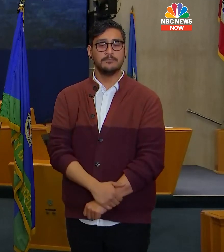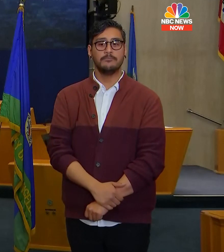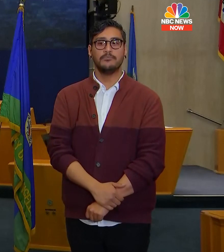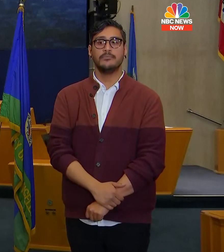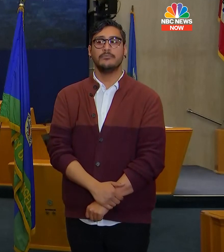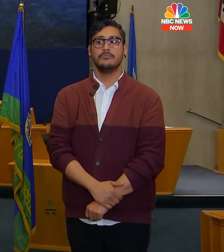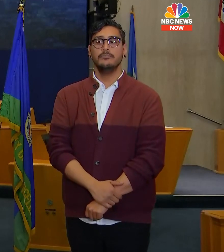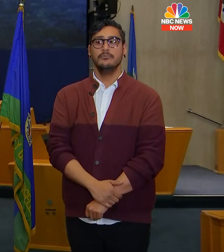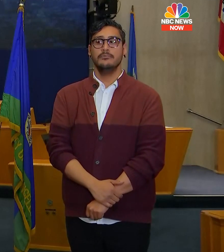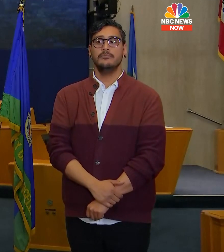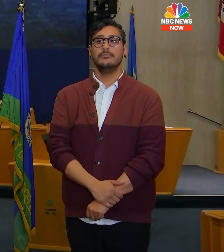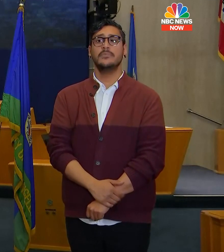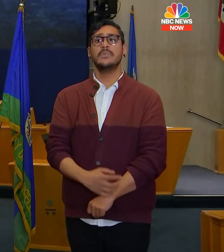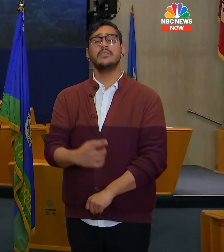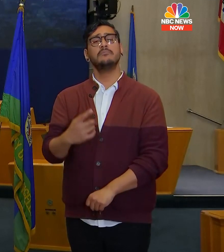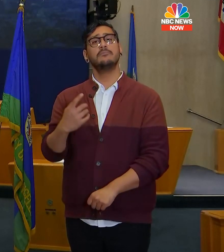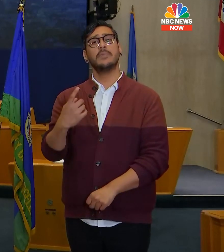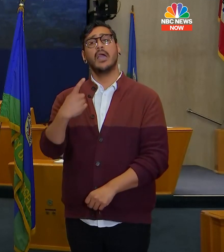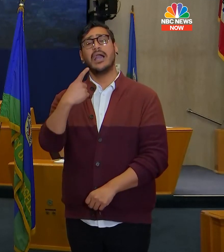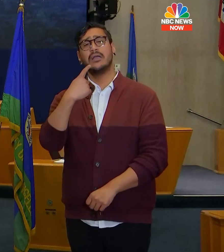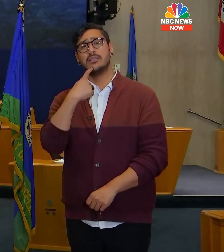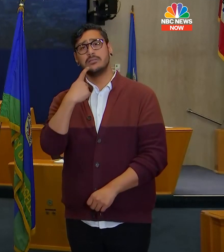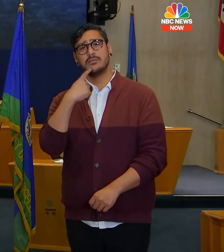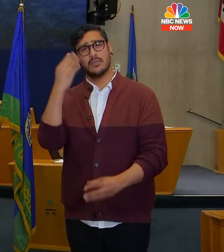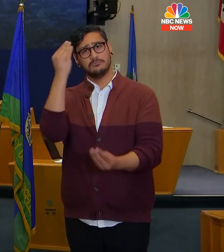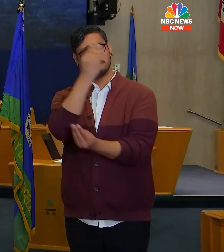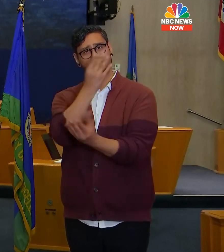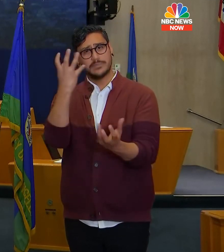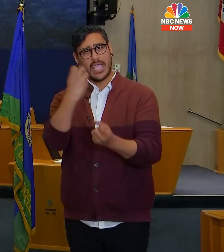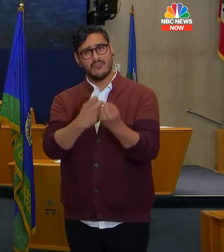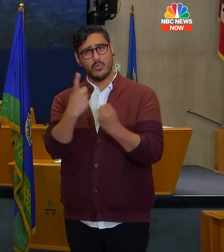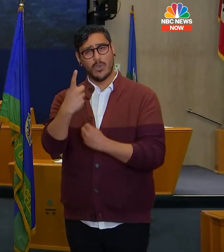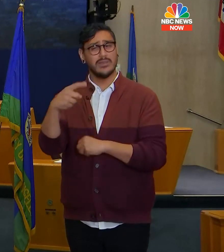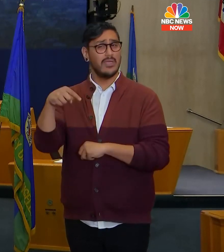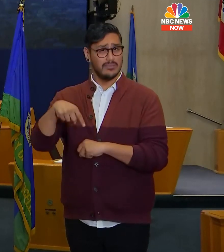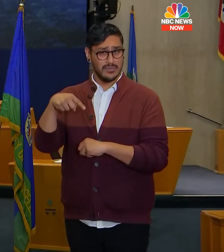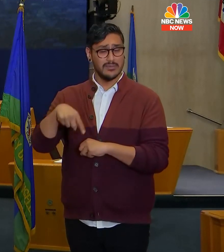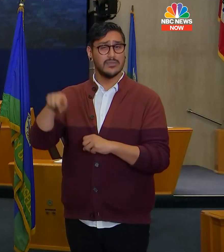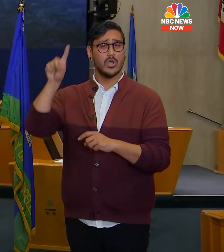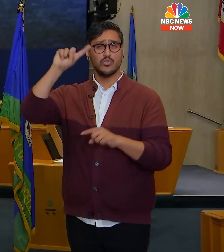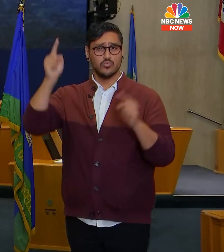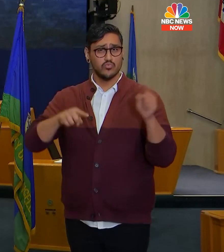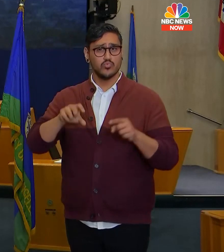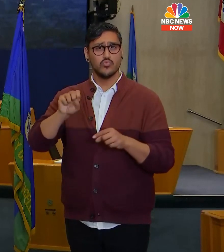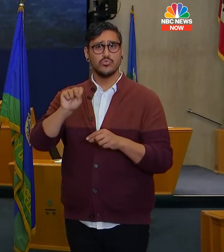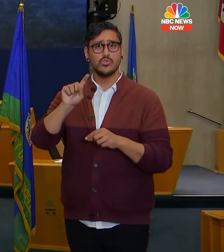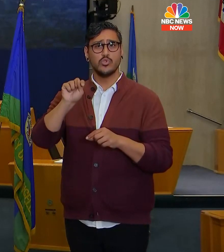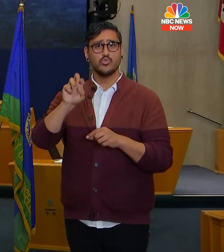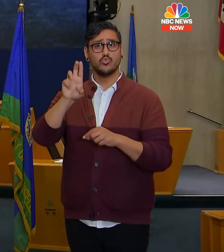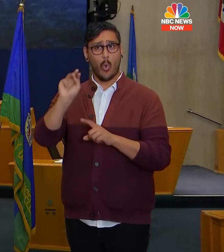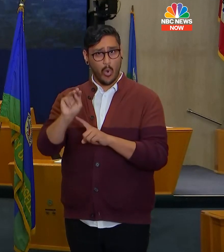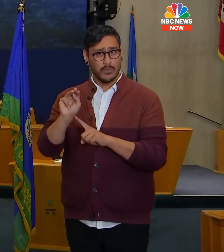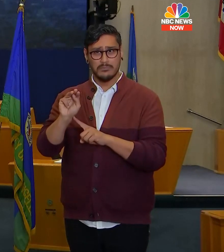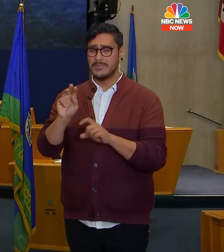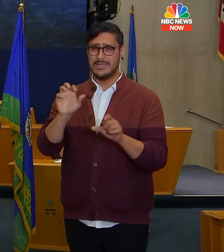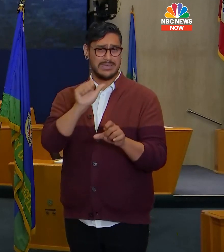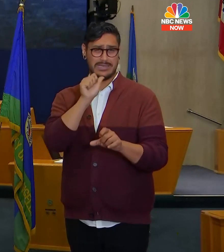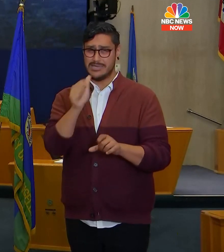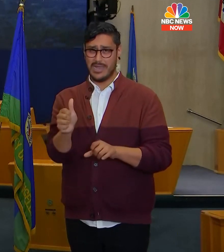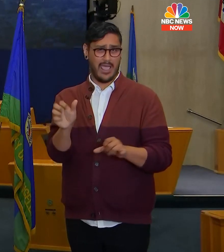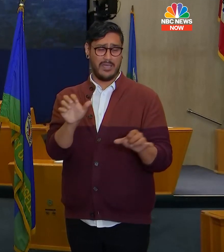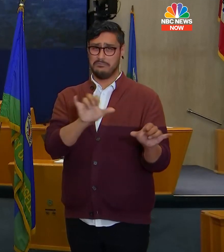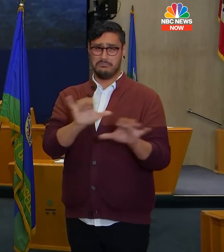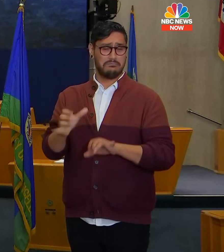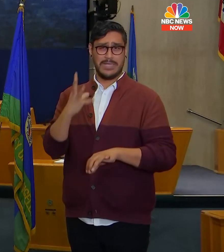encerrando, quiero dejarle a todos saber que esta es una tormenta, pero es una tormenta que nunca hemos visto en nuestras